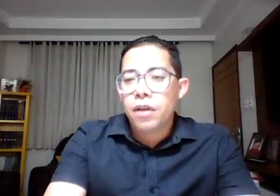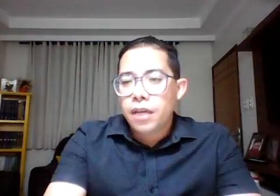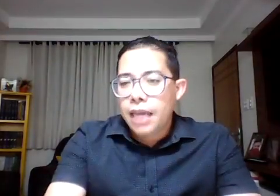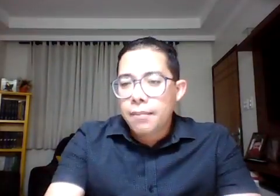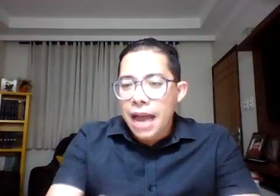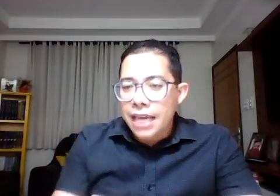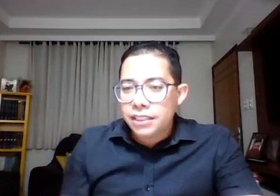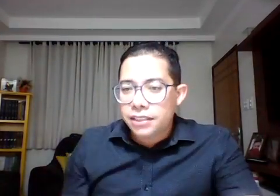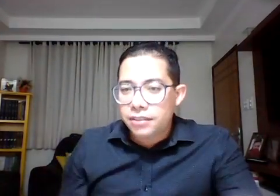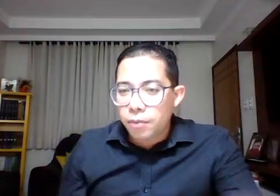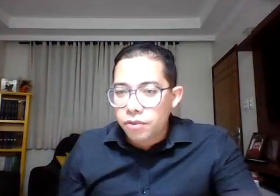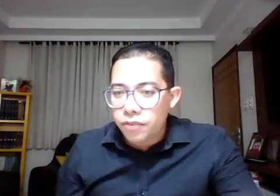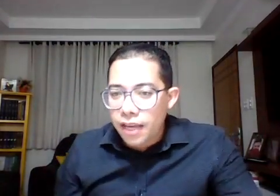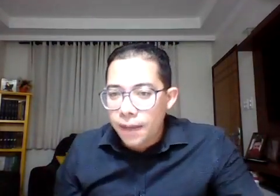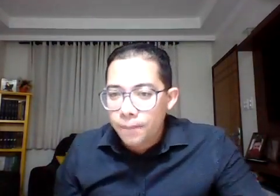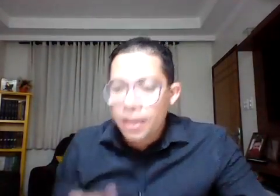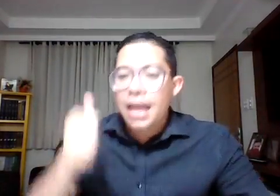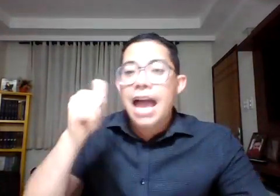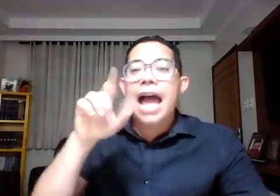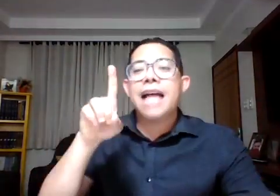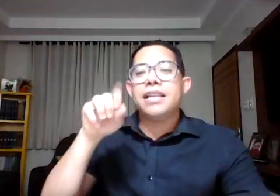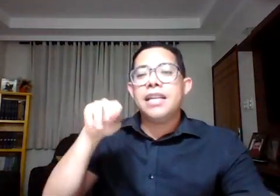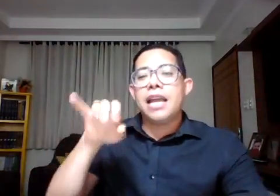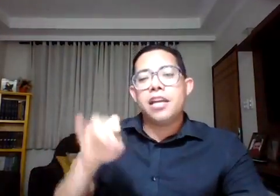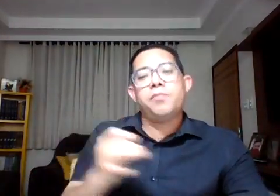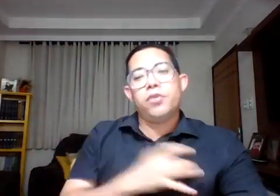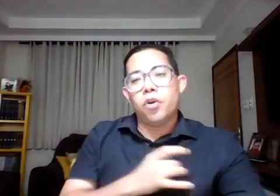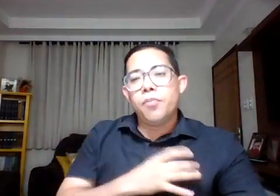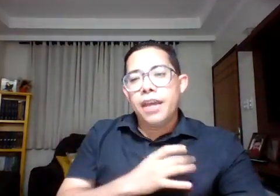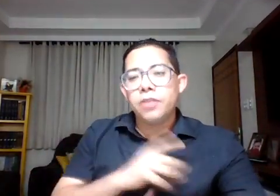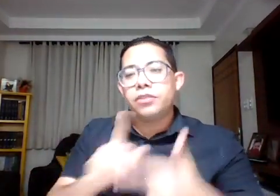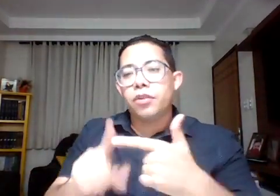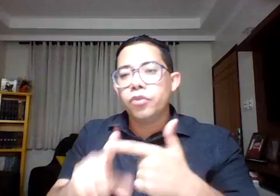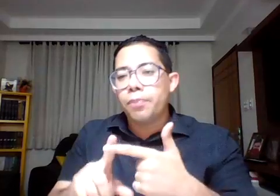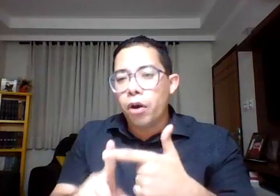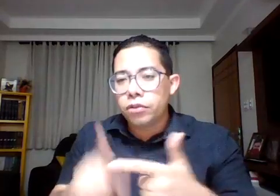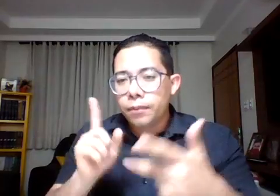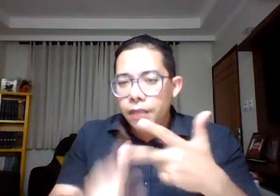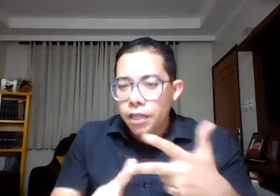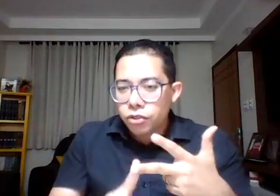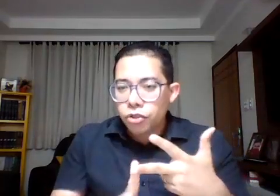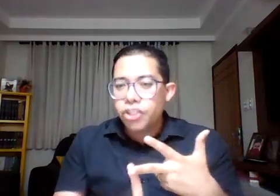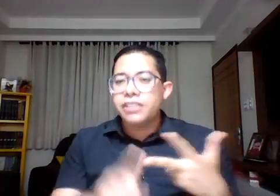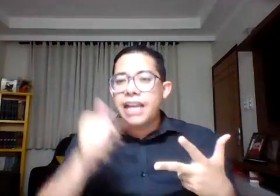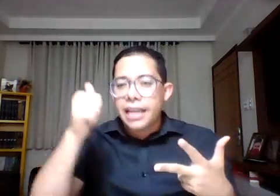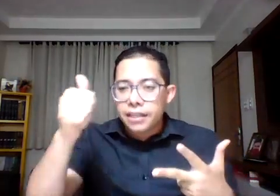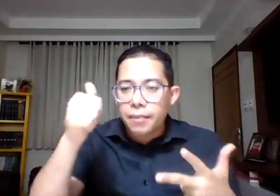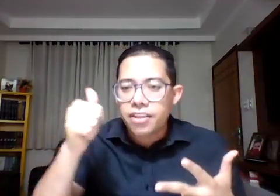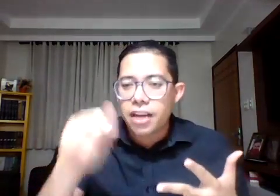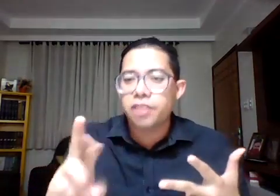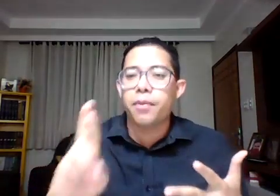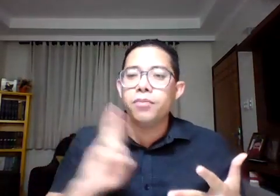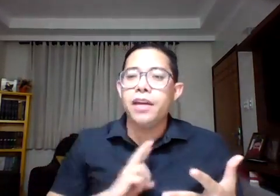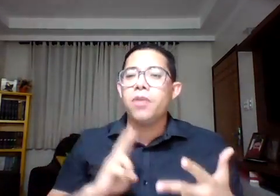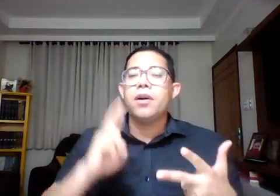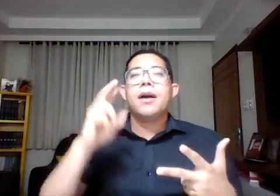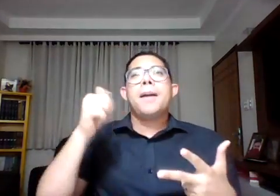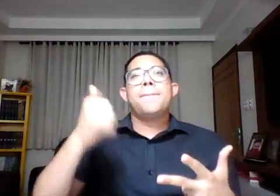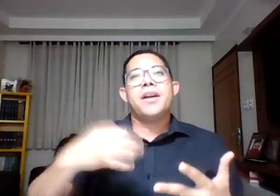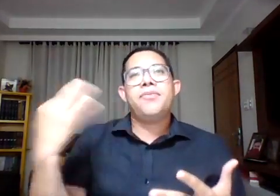Quem mais? Vamos ver. A Daniele respondeu o medo, segundo ponto. Isso, Gislene também já respondeu.